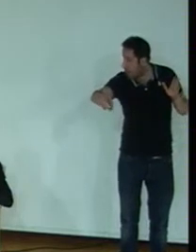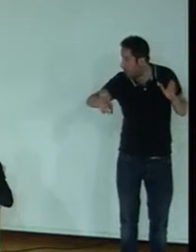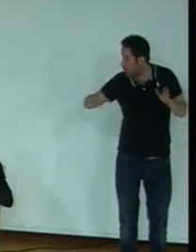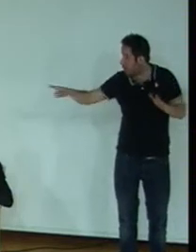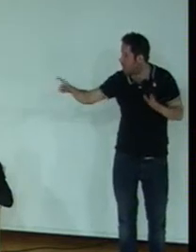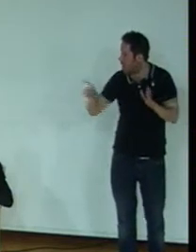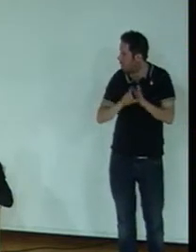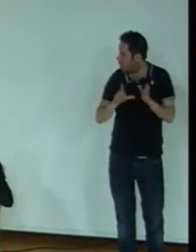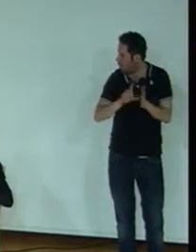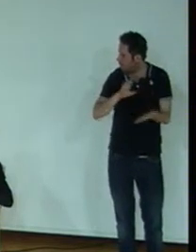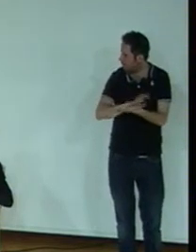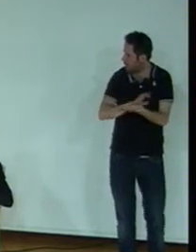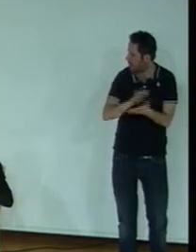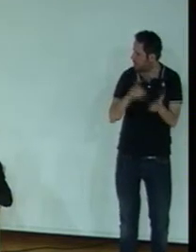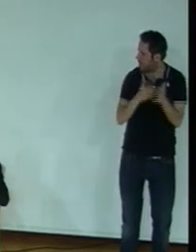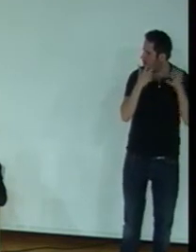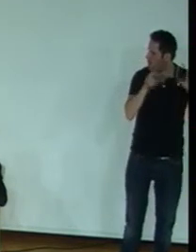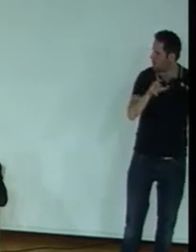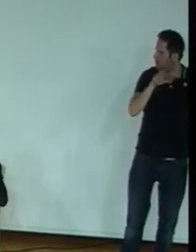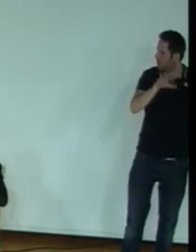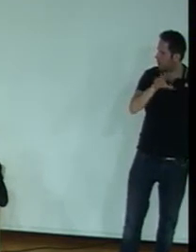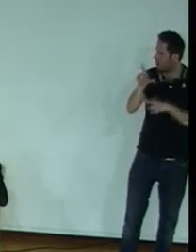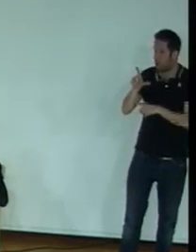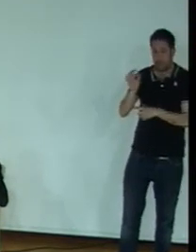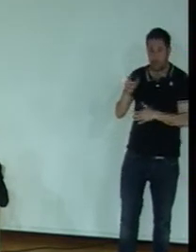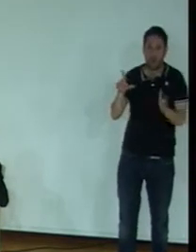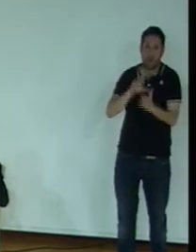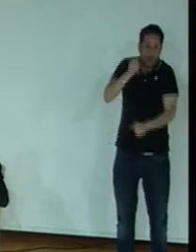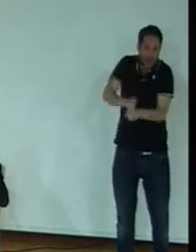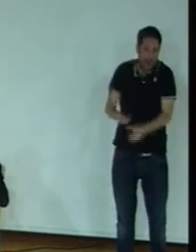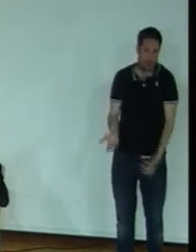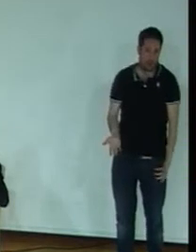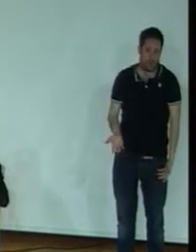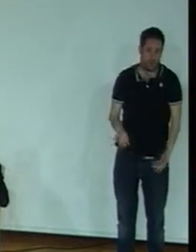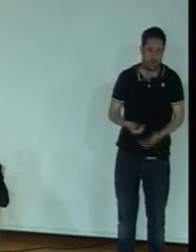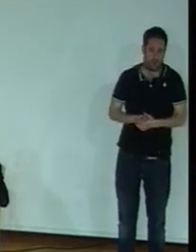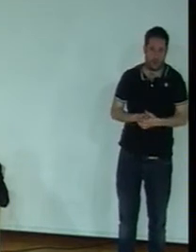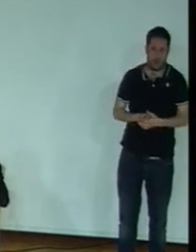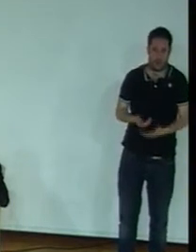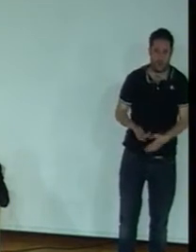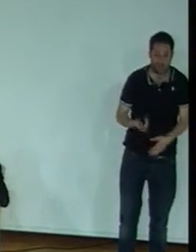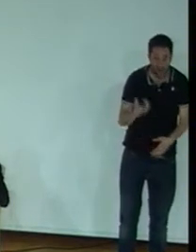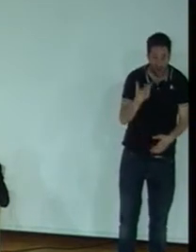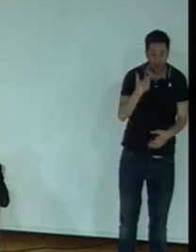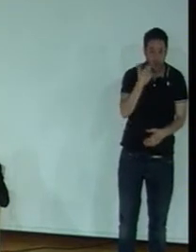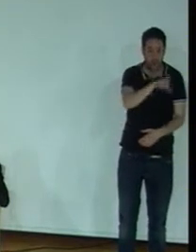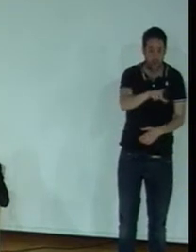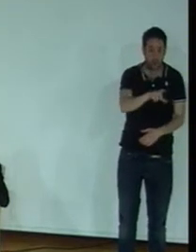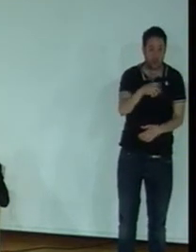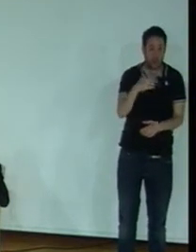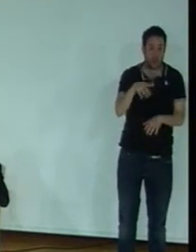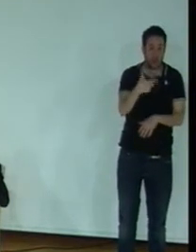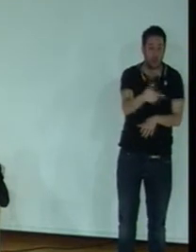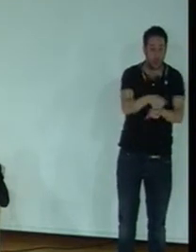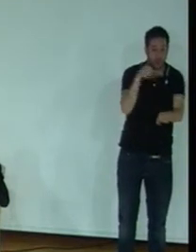C'est la loi de la presse de 1882 Exactement. Mais donc on remonte deux siècles en arrière, et c'est une loi